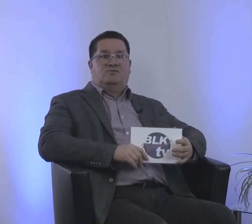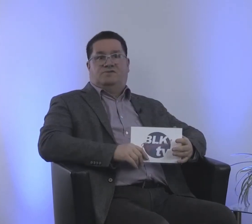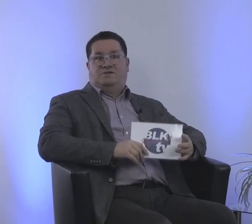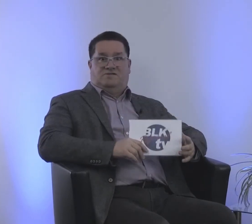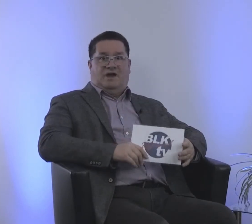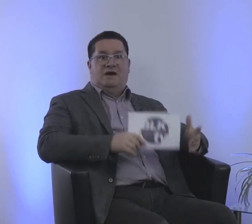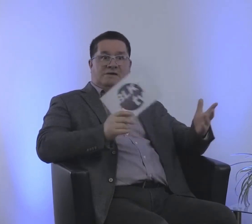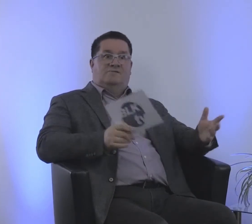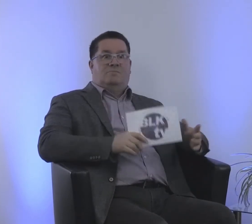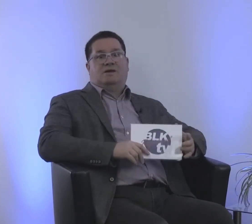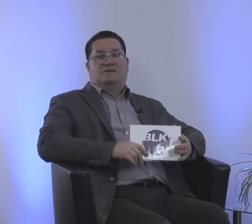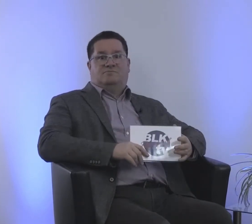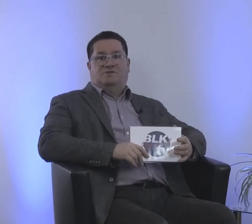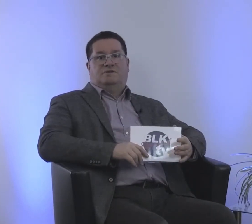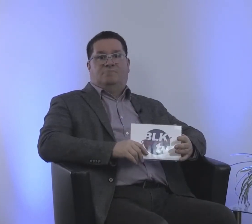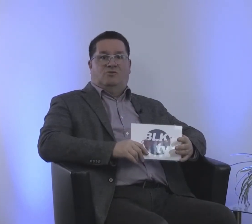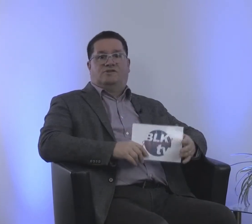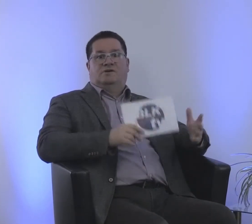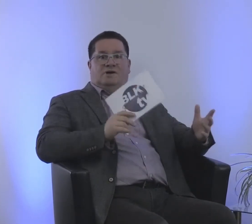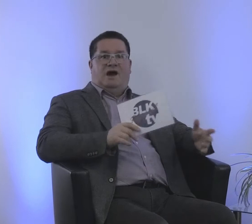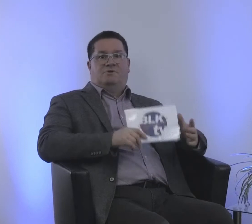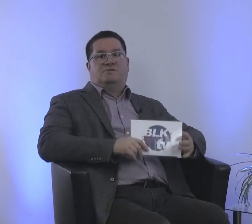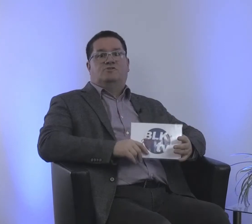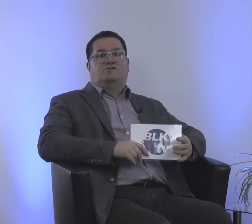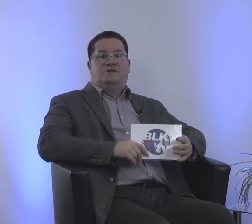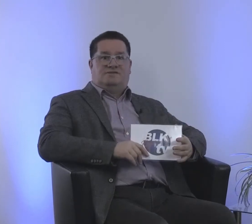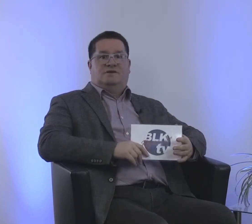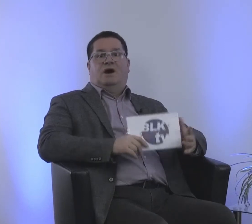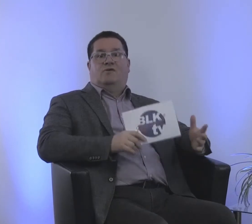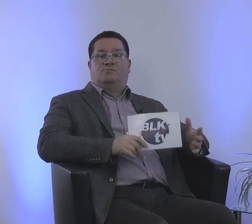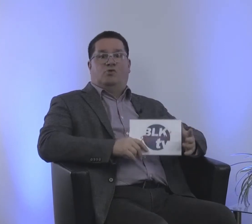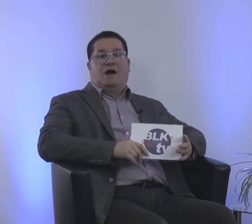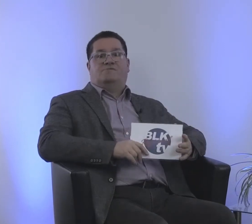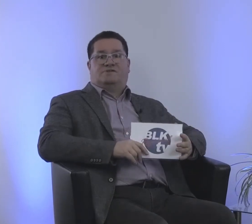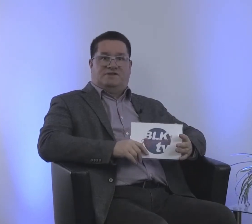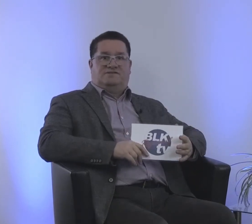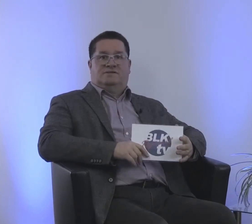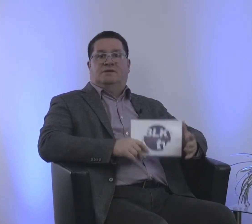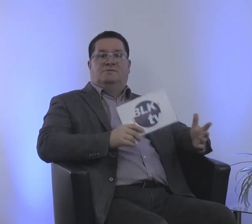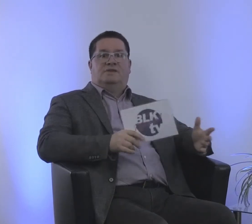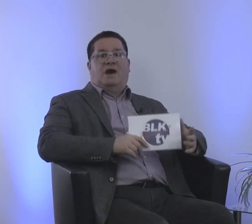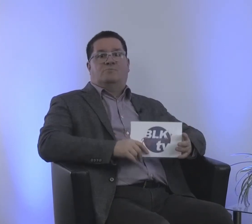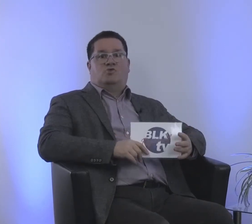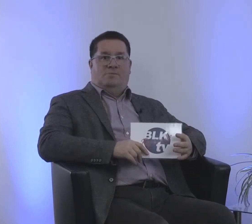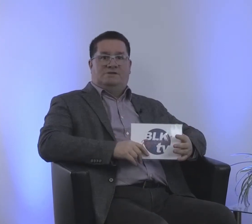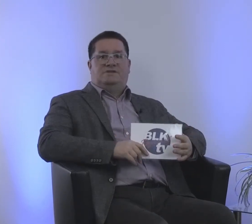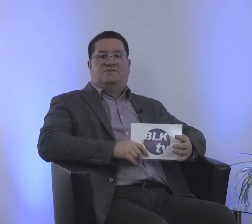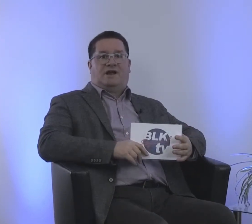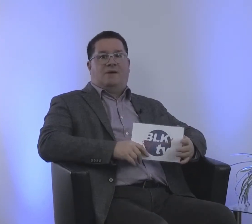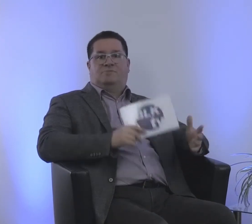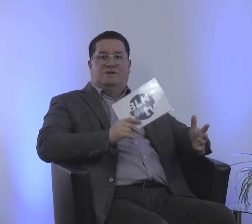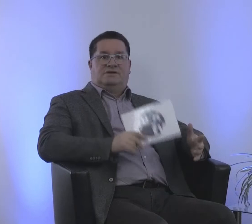offizielle Sendung für dieses Jahr. Wir machen jetzt ein bisschen Pause, aber Sie müssen nicht aufs Programm verzichten, denn am